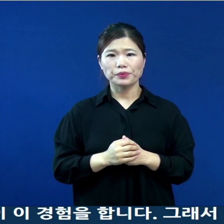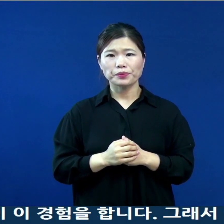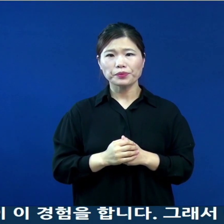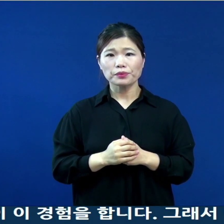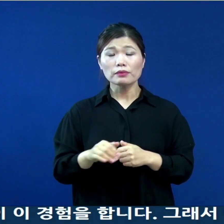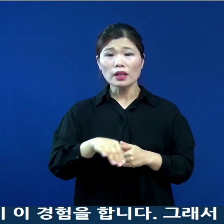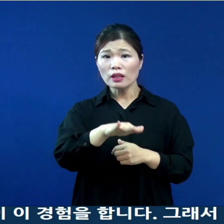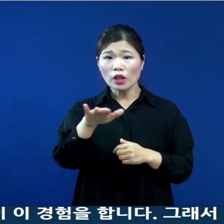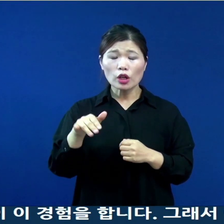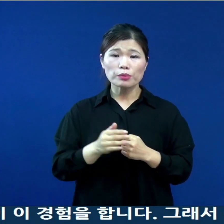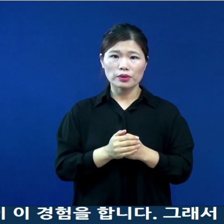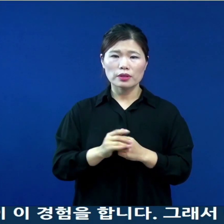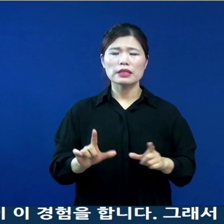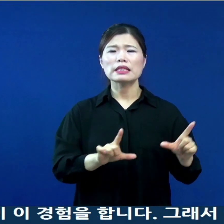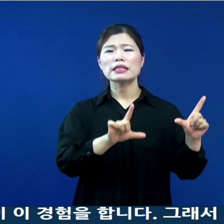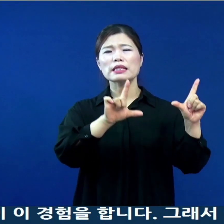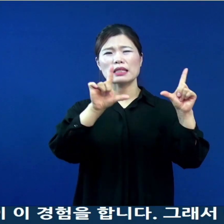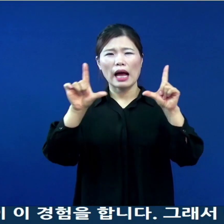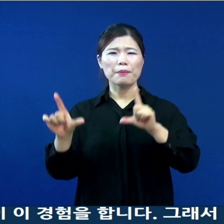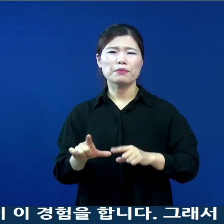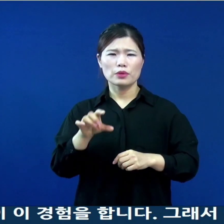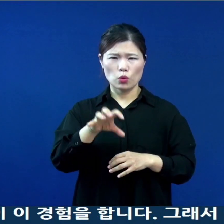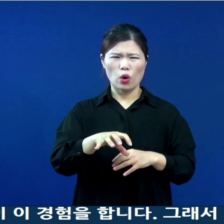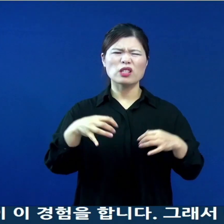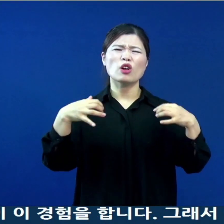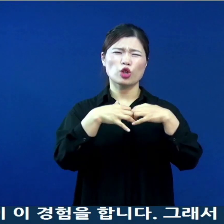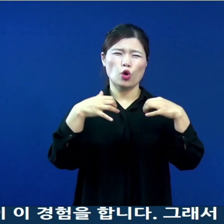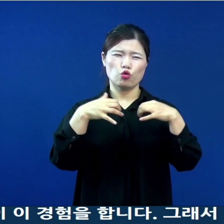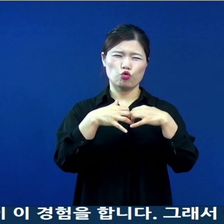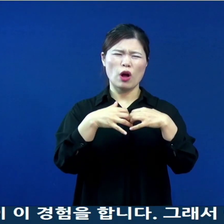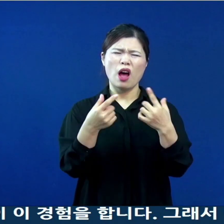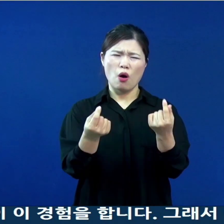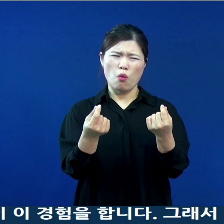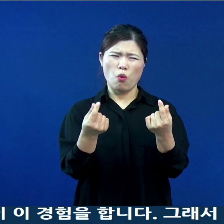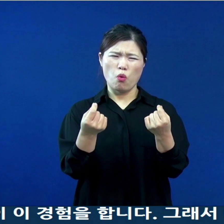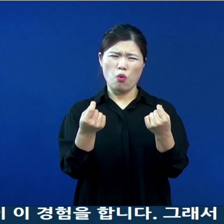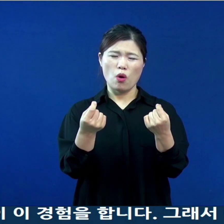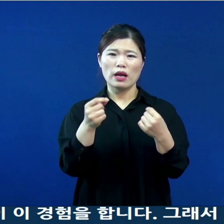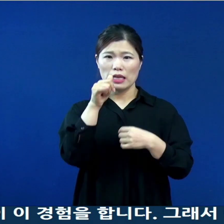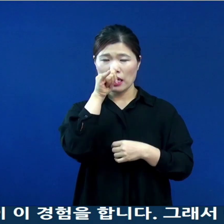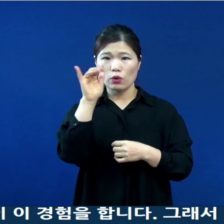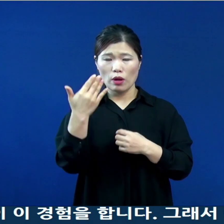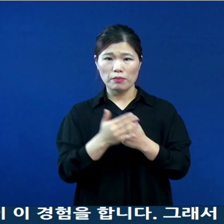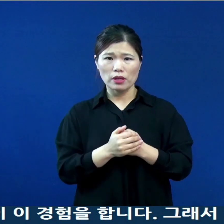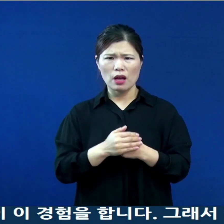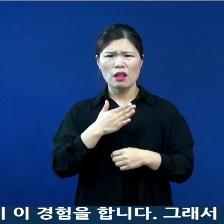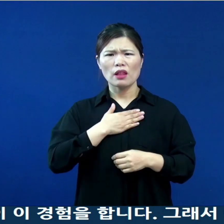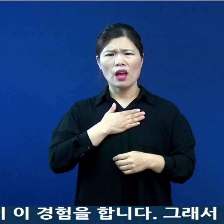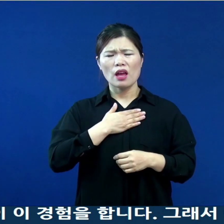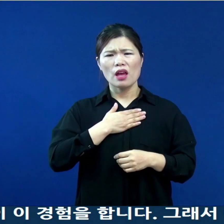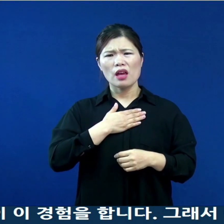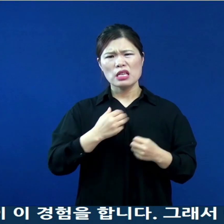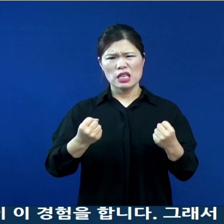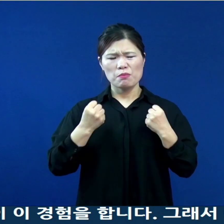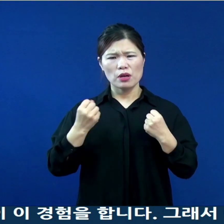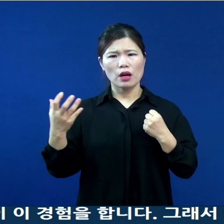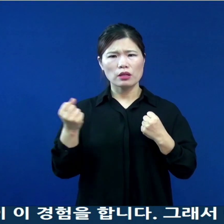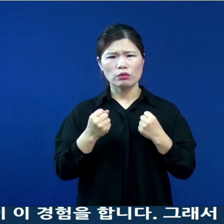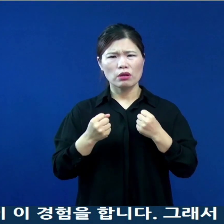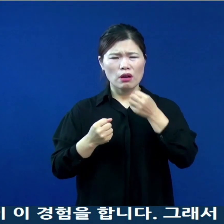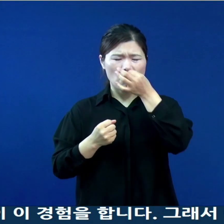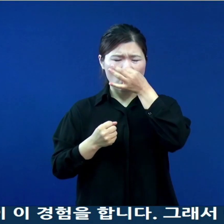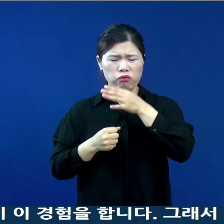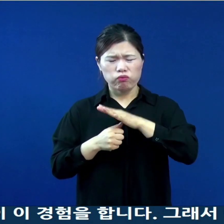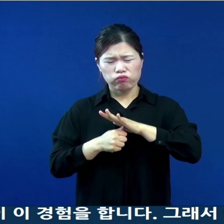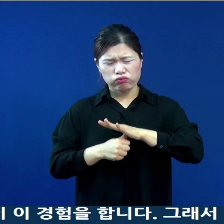우리들은 삶이 전투와 같은 현장에 있게 될 때가 있습니다. 곧 내 힘으로 견디기 어려운 상황에 처할 때가